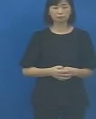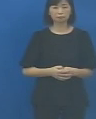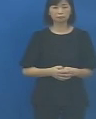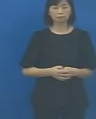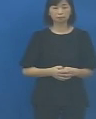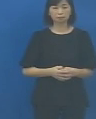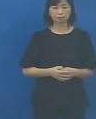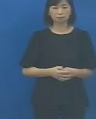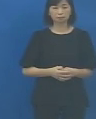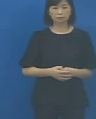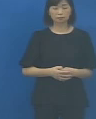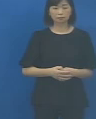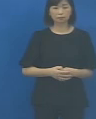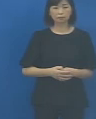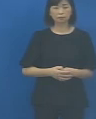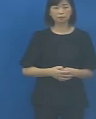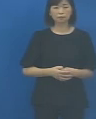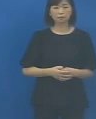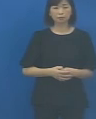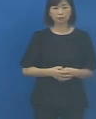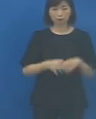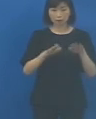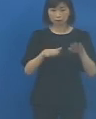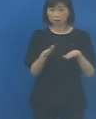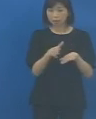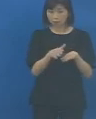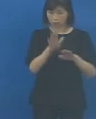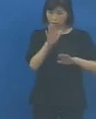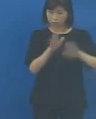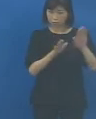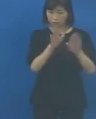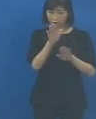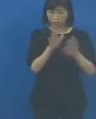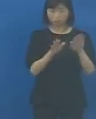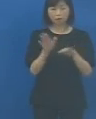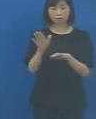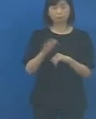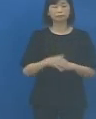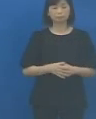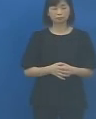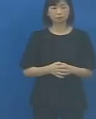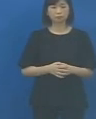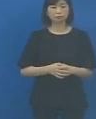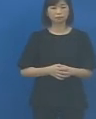今これが最近の状況ですけども、